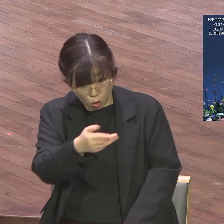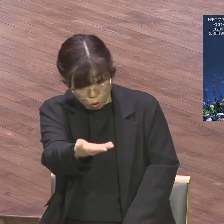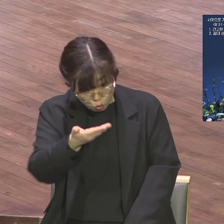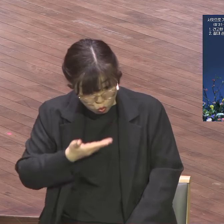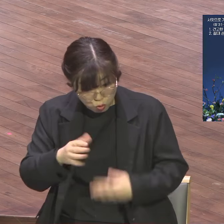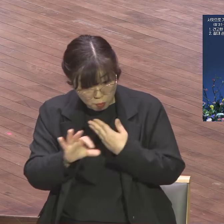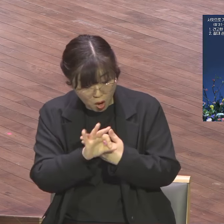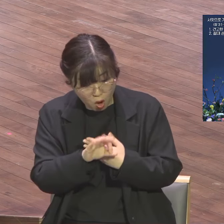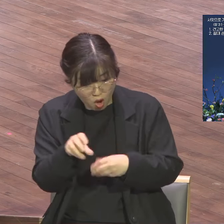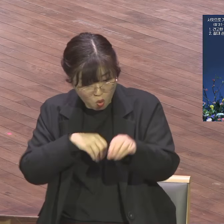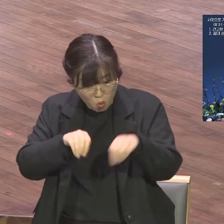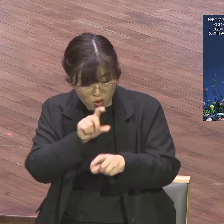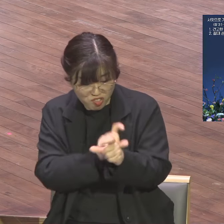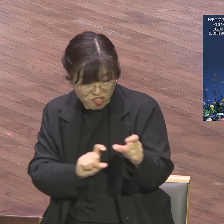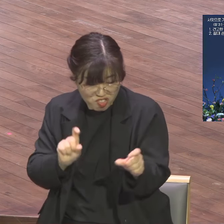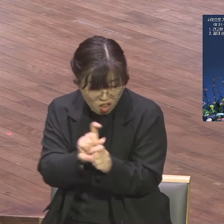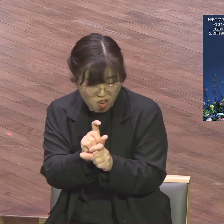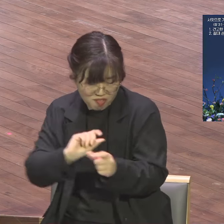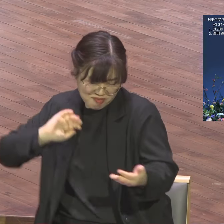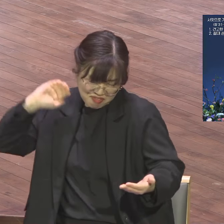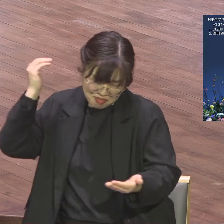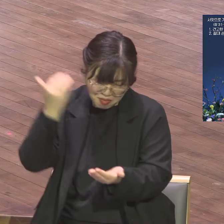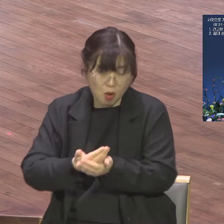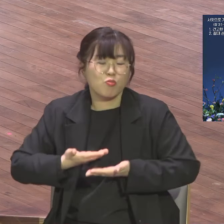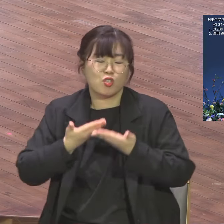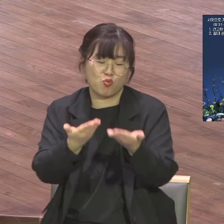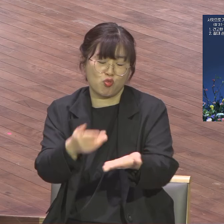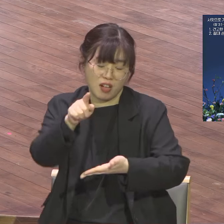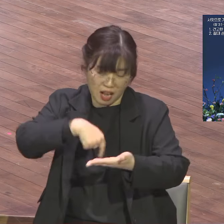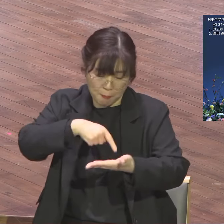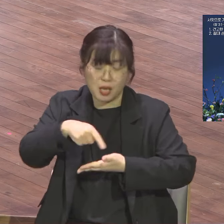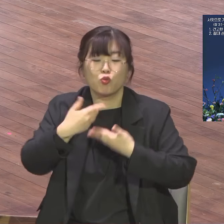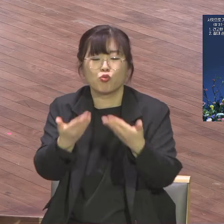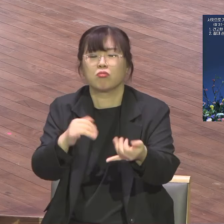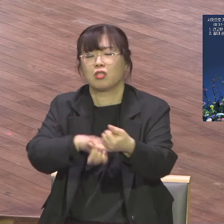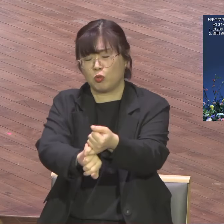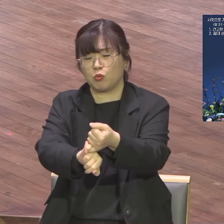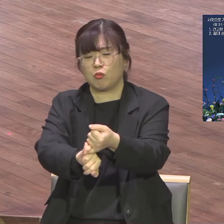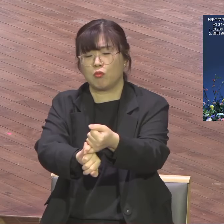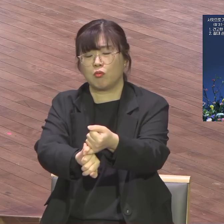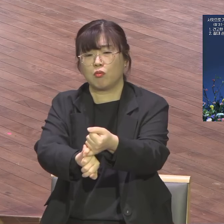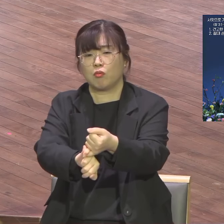주겠다. 공주가 처음 하잖아요.